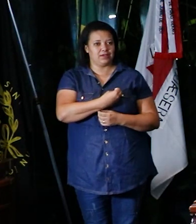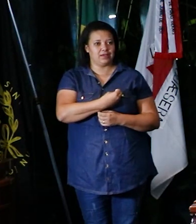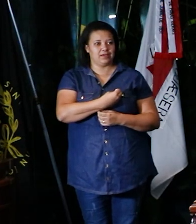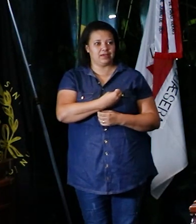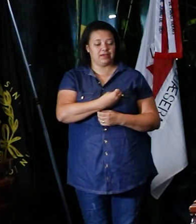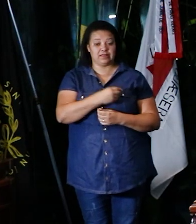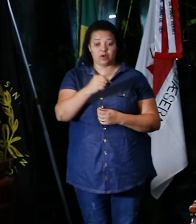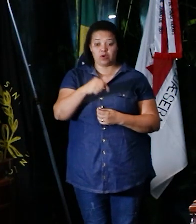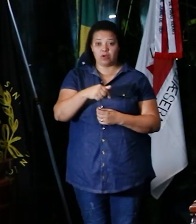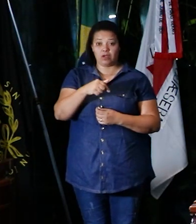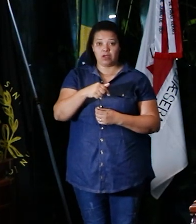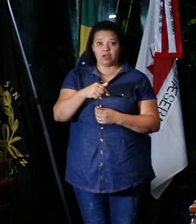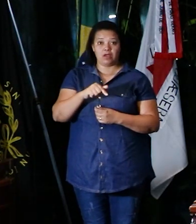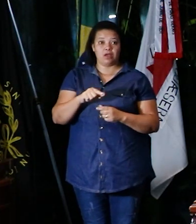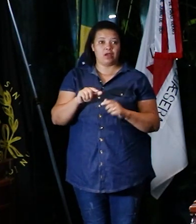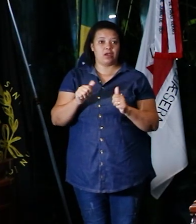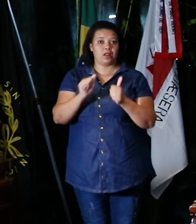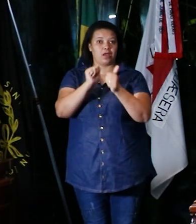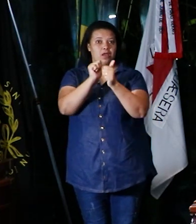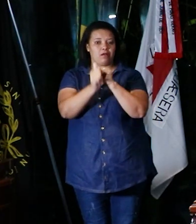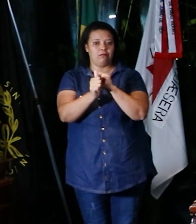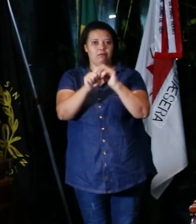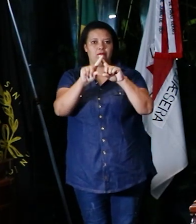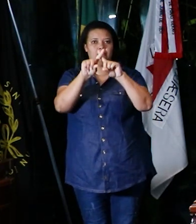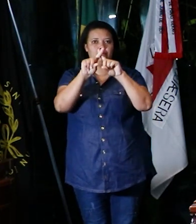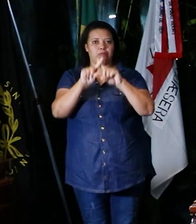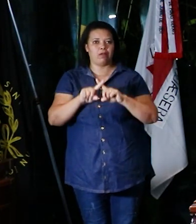plena Copa e em plena sexta-feira.